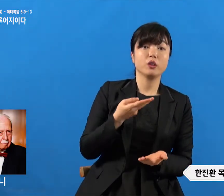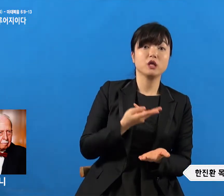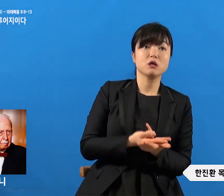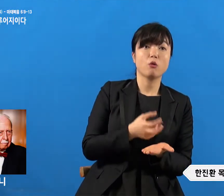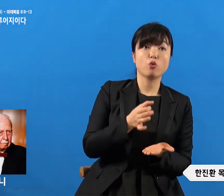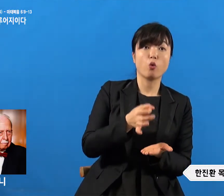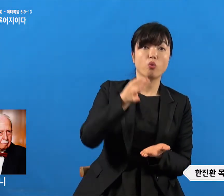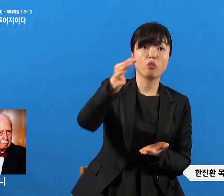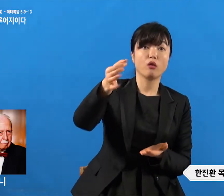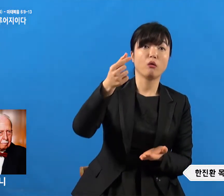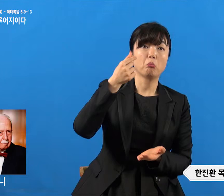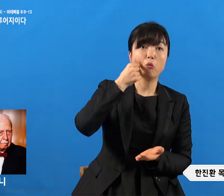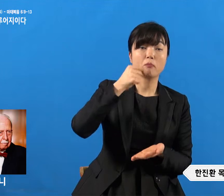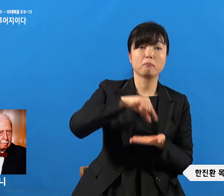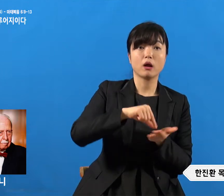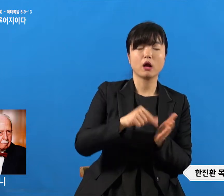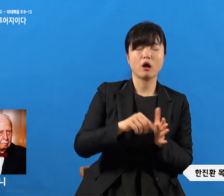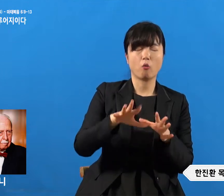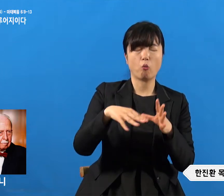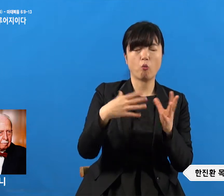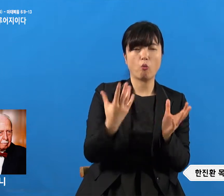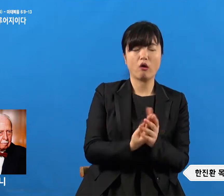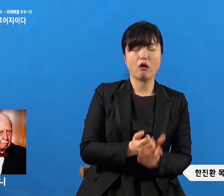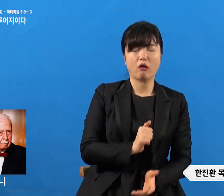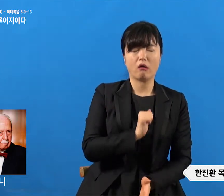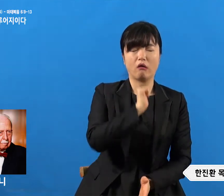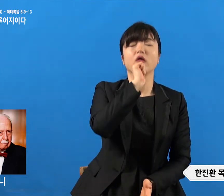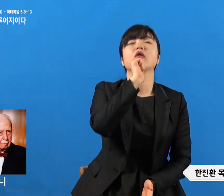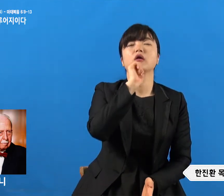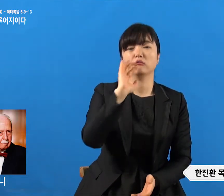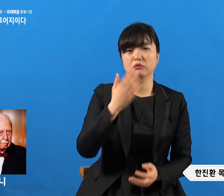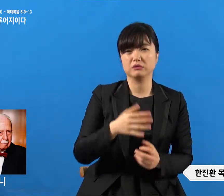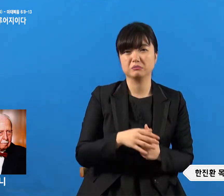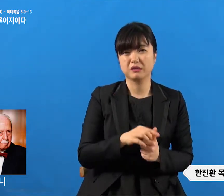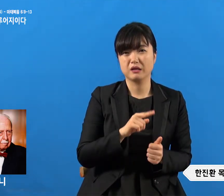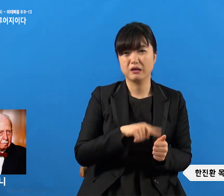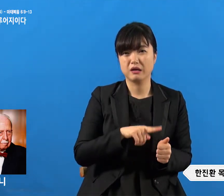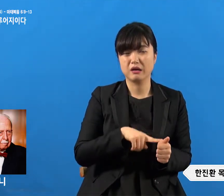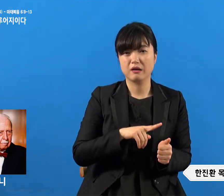없을 정도로 완전히 이제 길바닥에 앉았습니다.